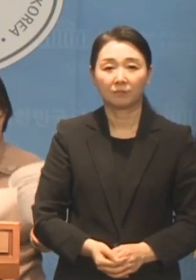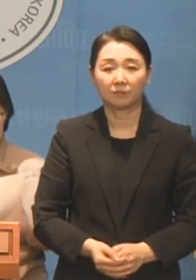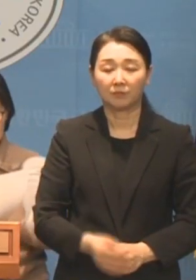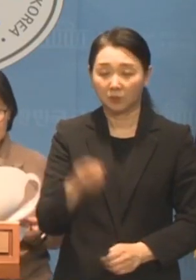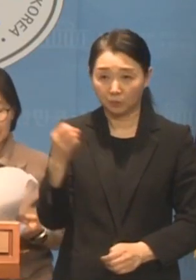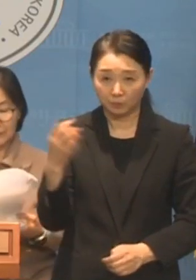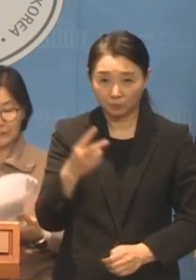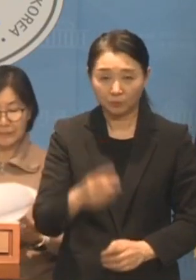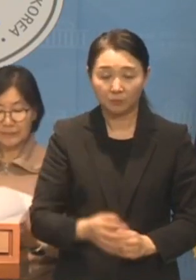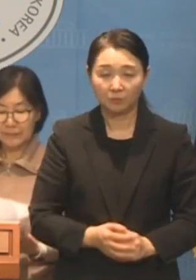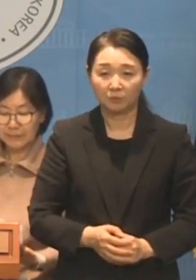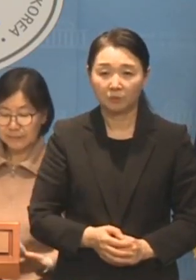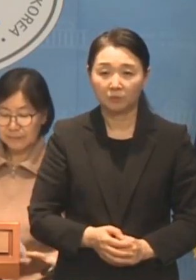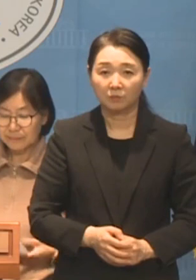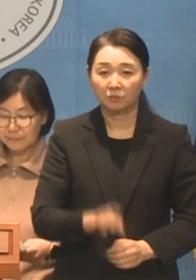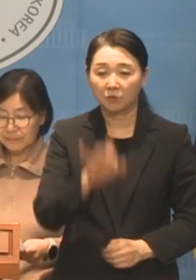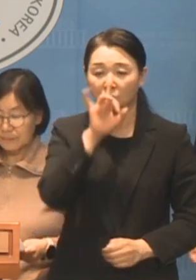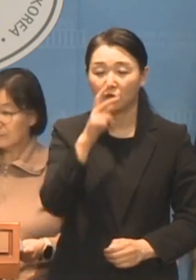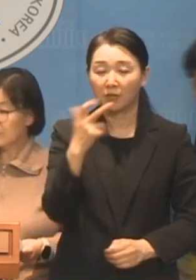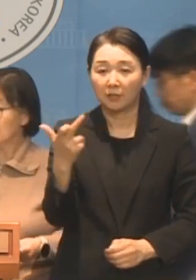또 설악산